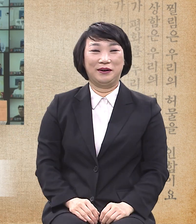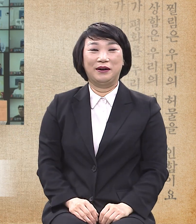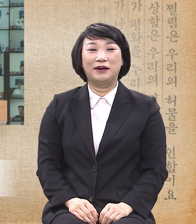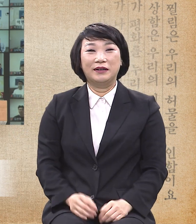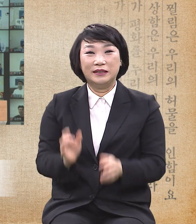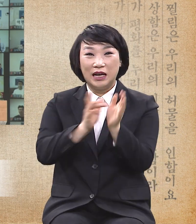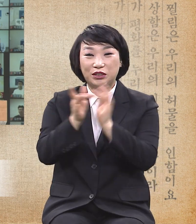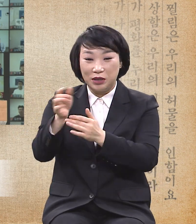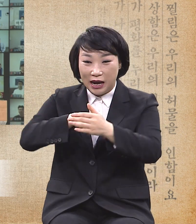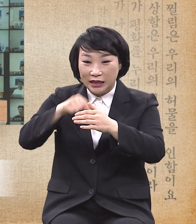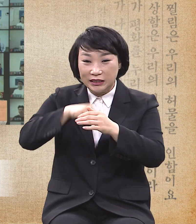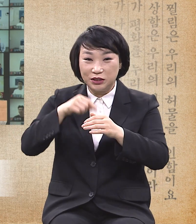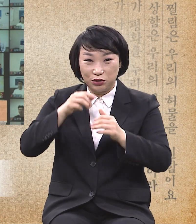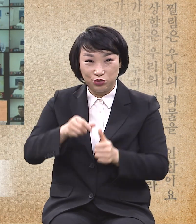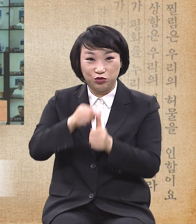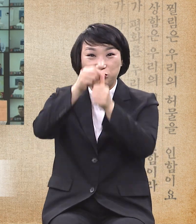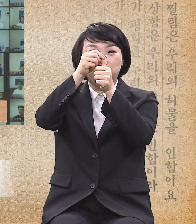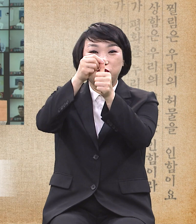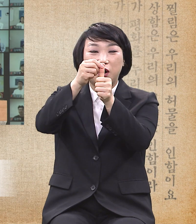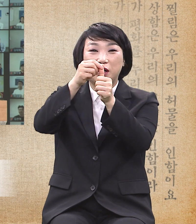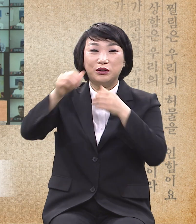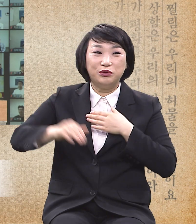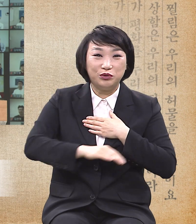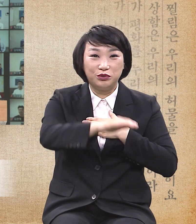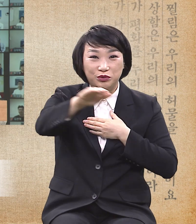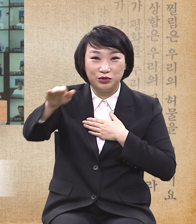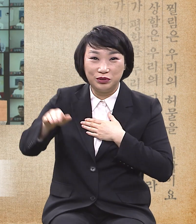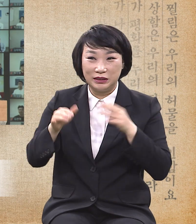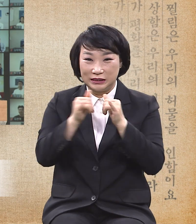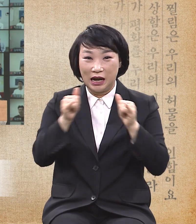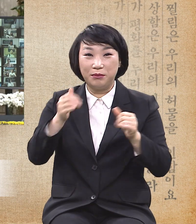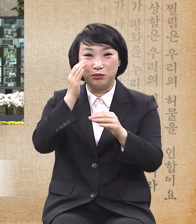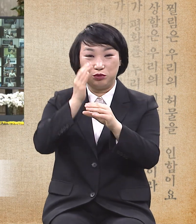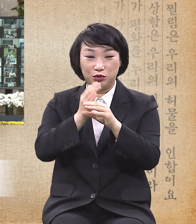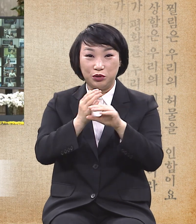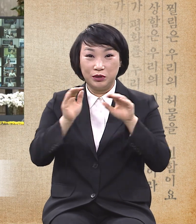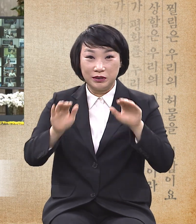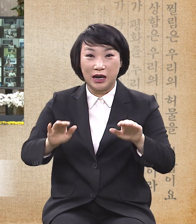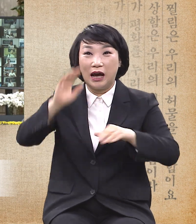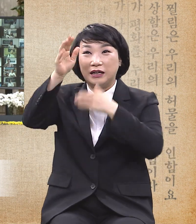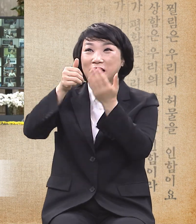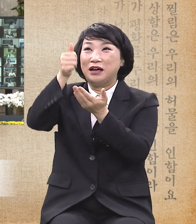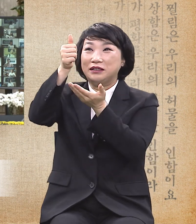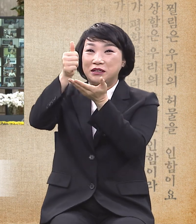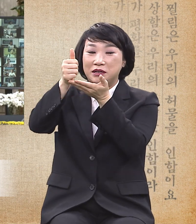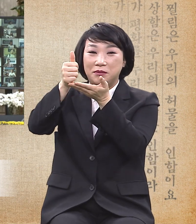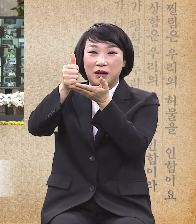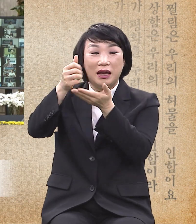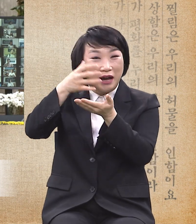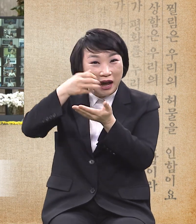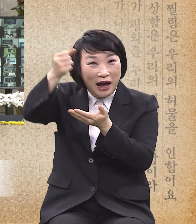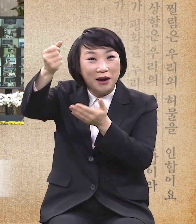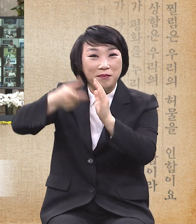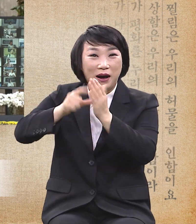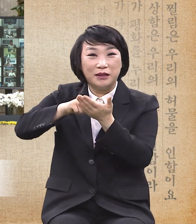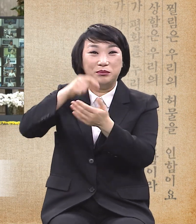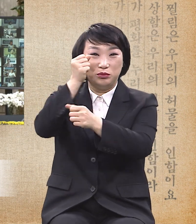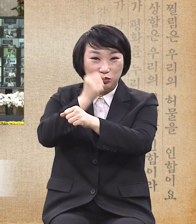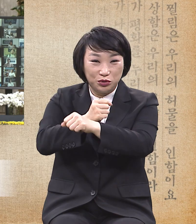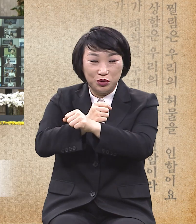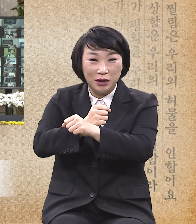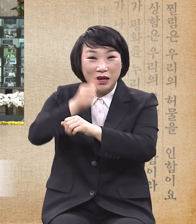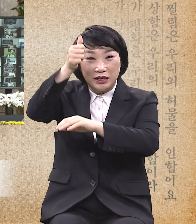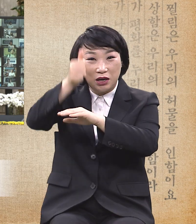그러므로 예수 안에서 구원받은 자들 중에 하나님께서 받으실 만한